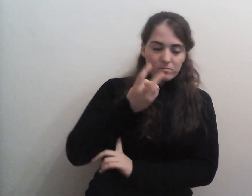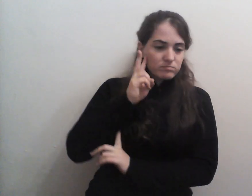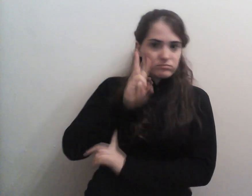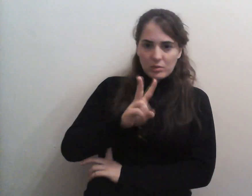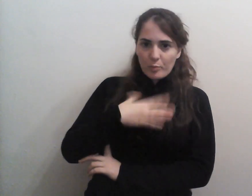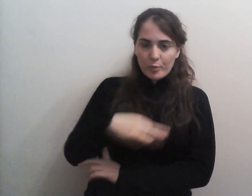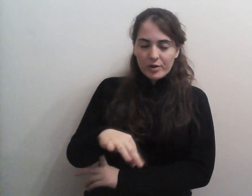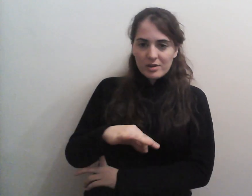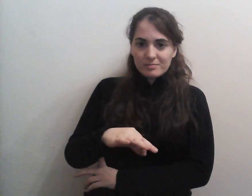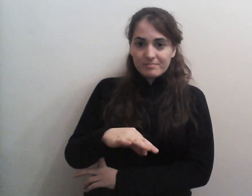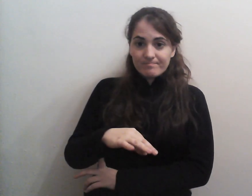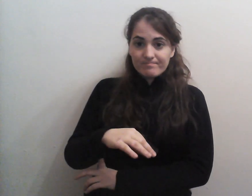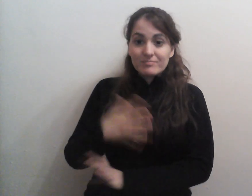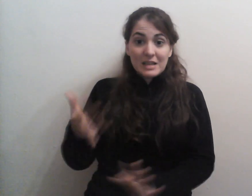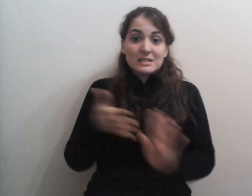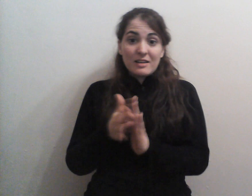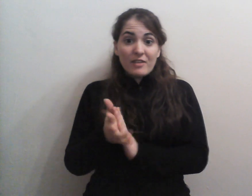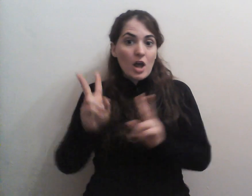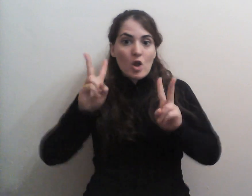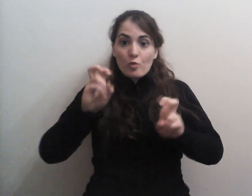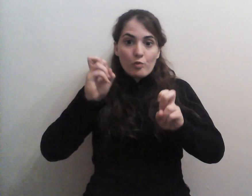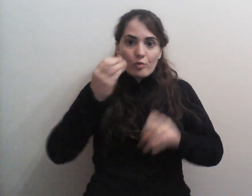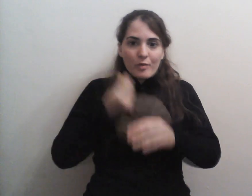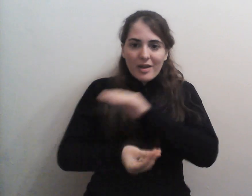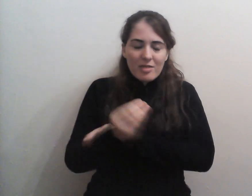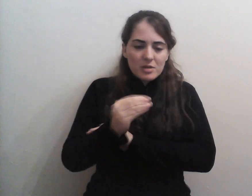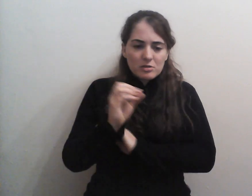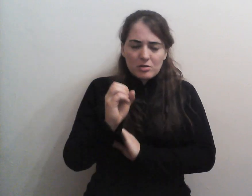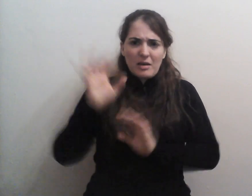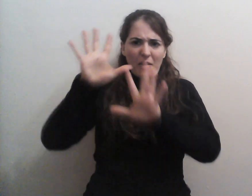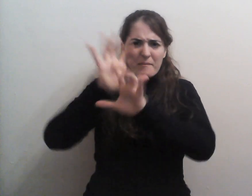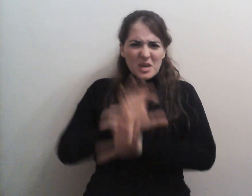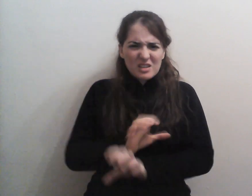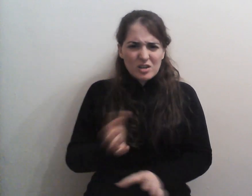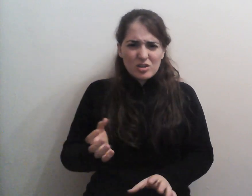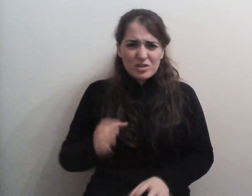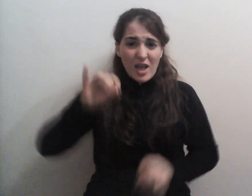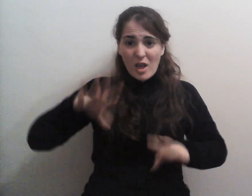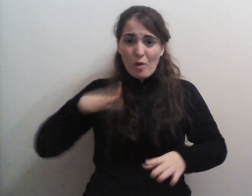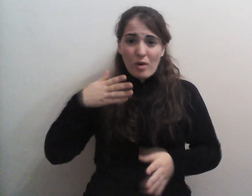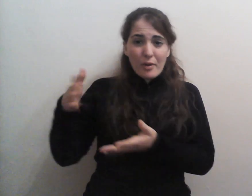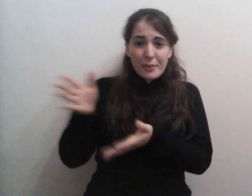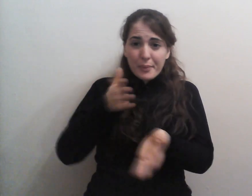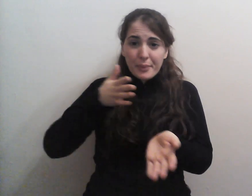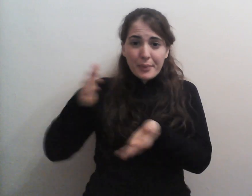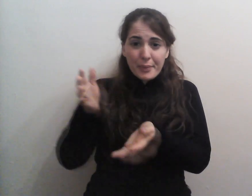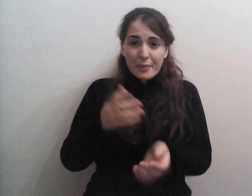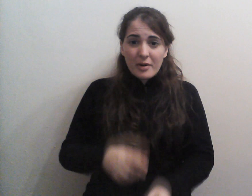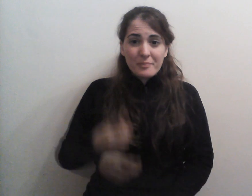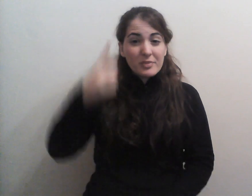el nuevo nacimiento es misterioso. Es como el viento. ¿Os acordáis de cuando Jesús hablaba con Nicodemo? Y él aludía